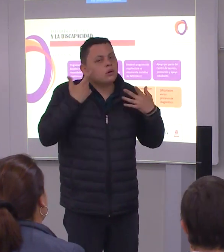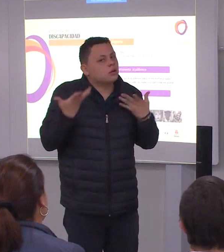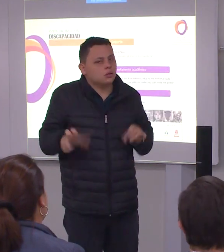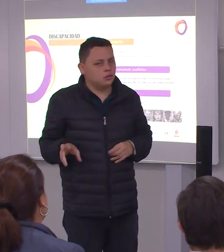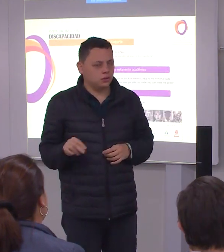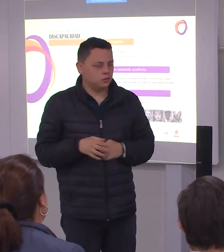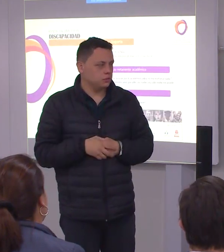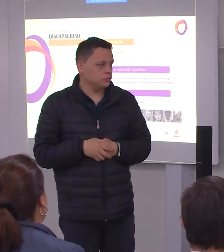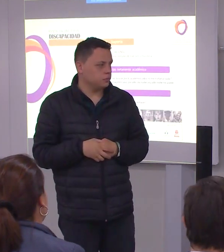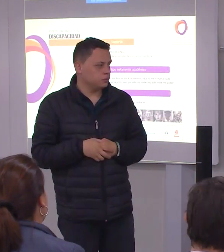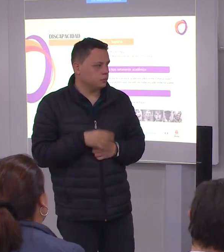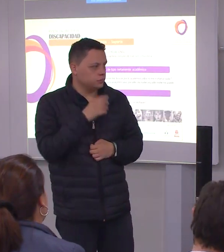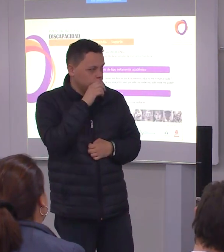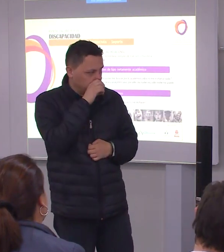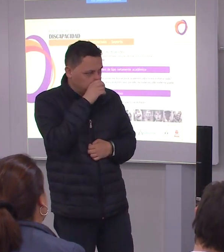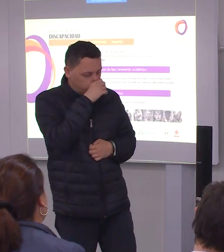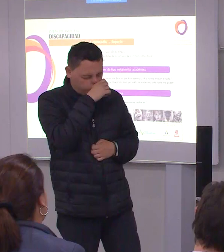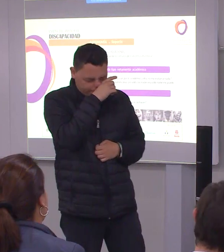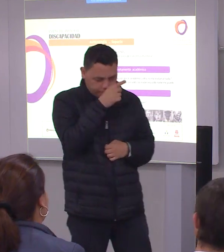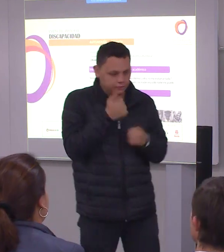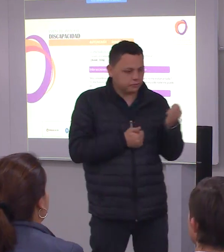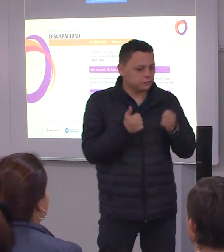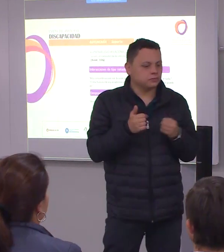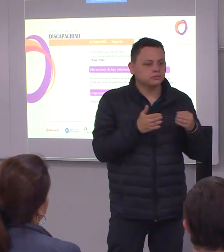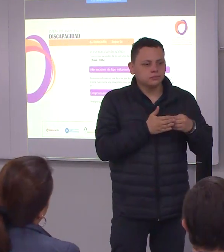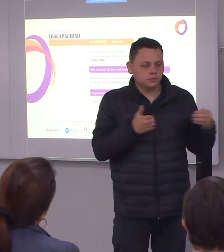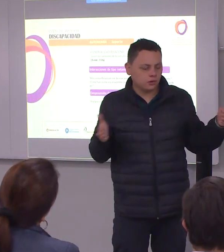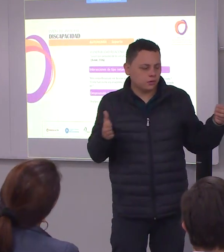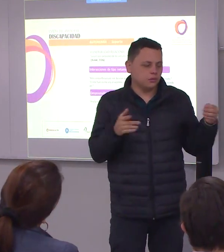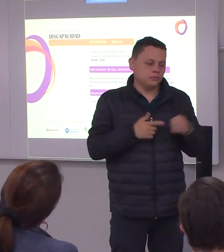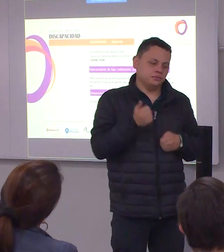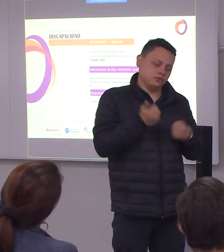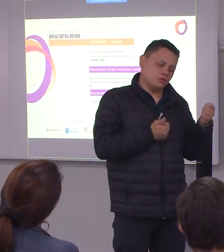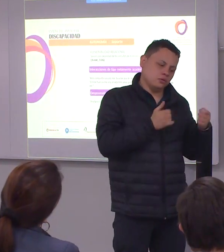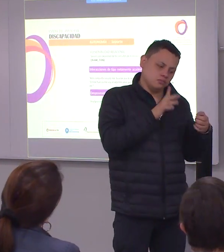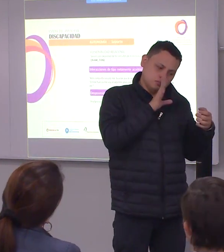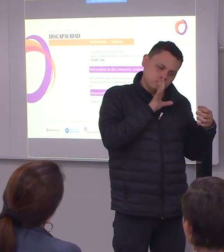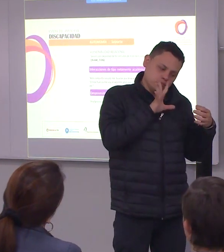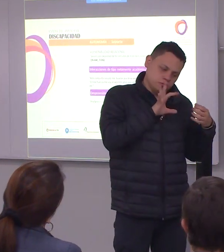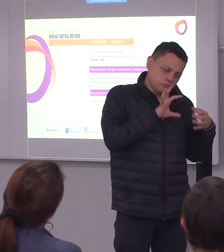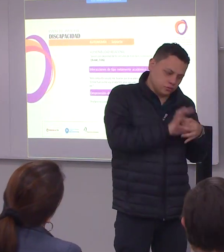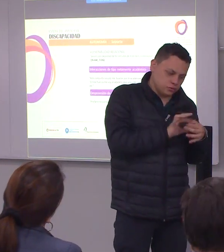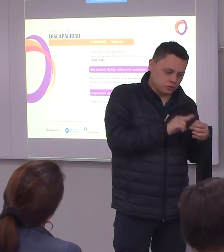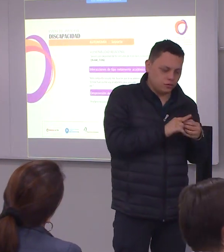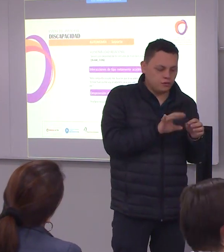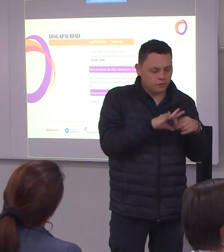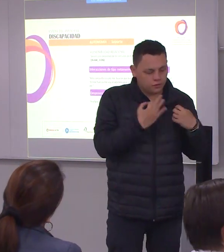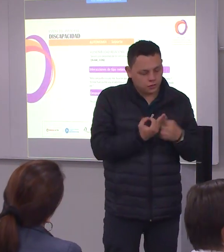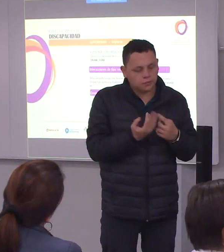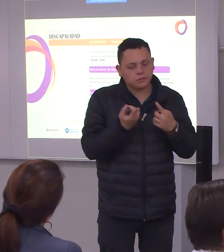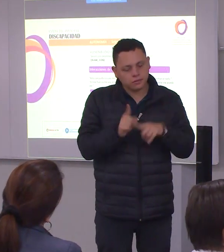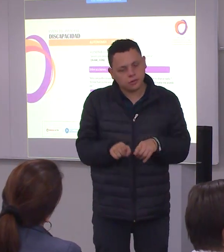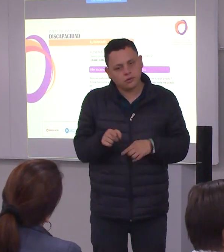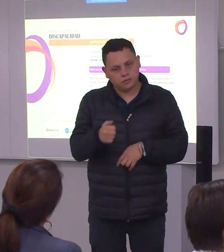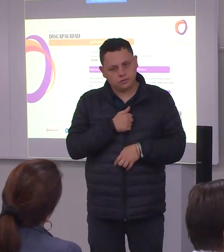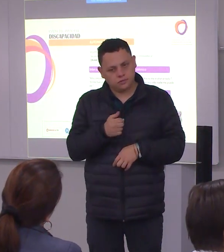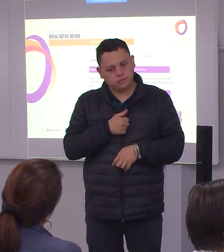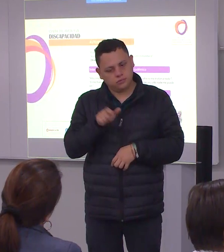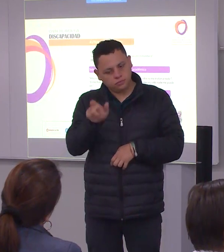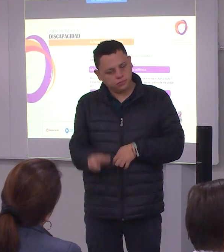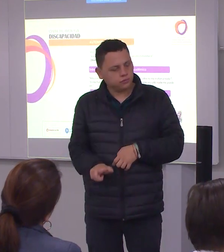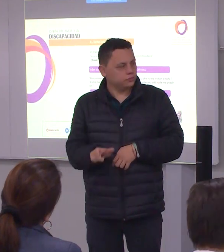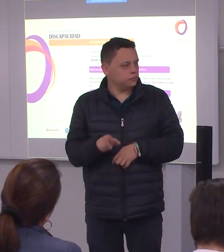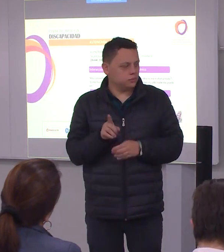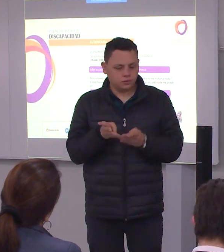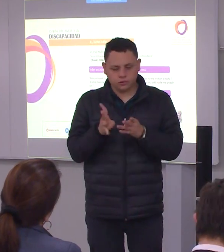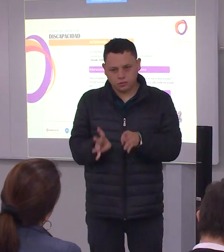en esta esfera del amor hay unos límites entre la conexión familiar pero también la autonomía que se le debe generar